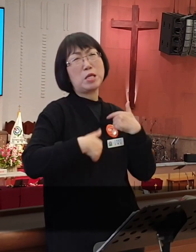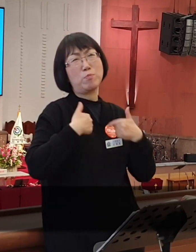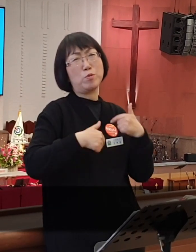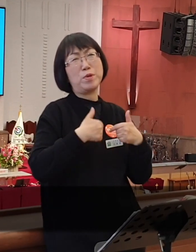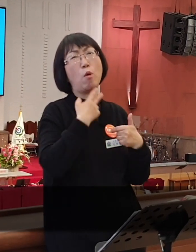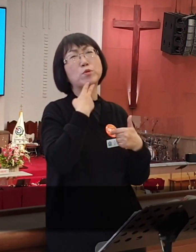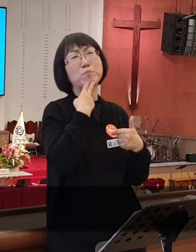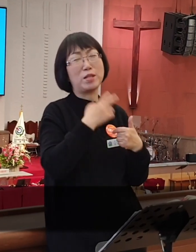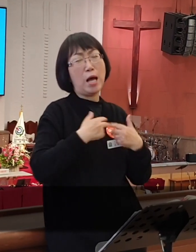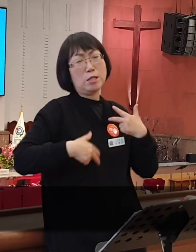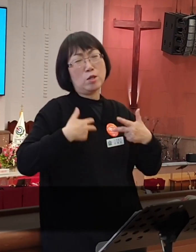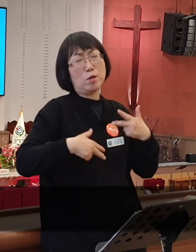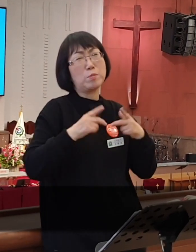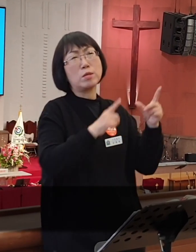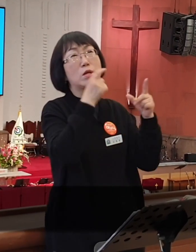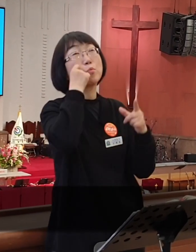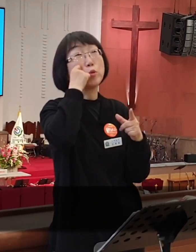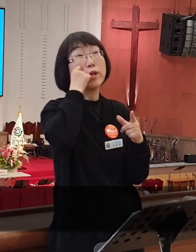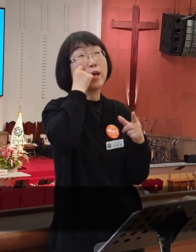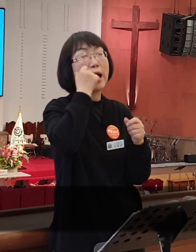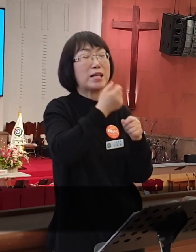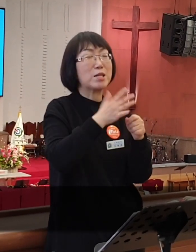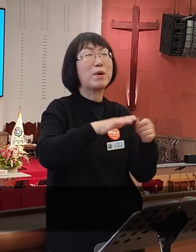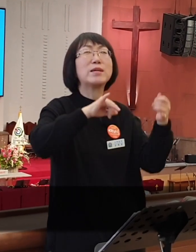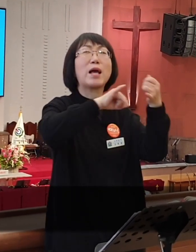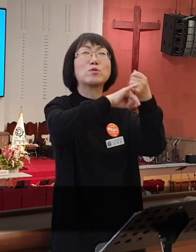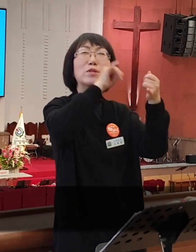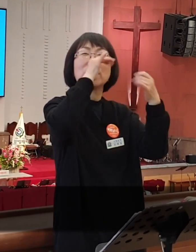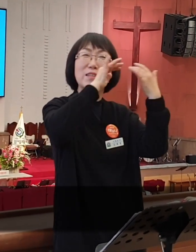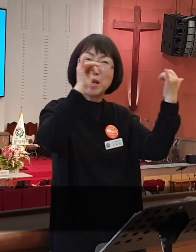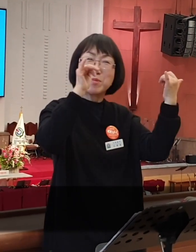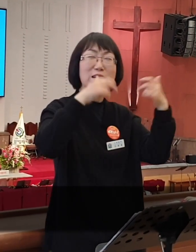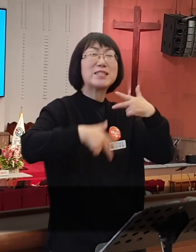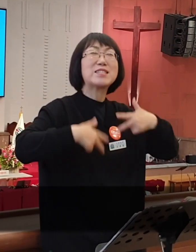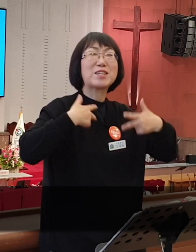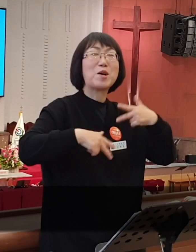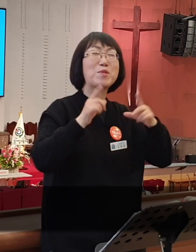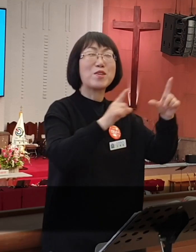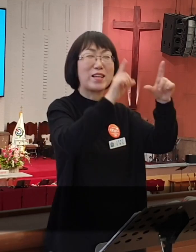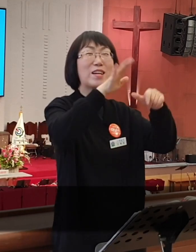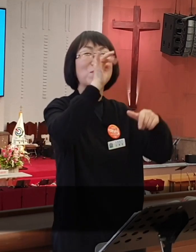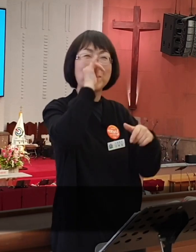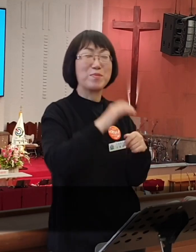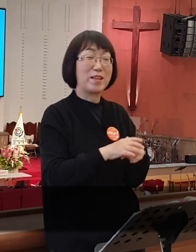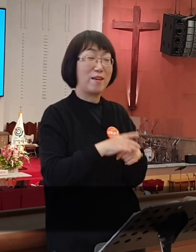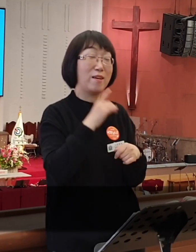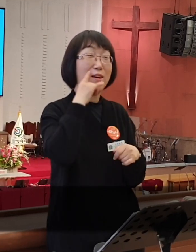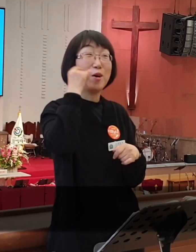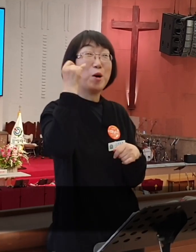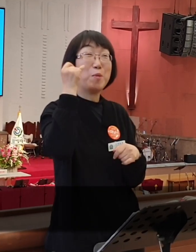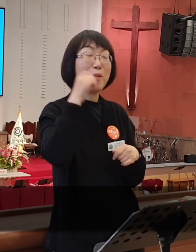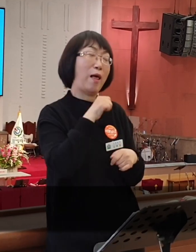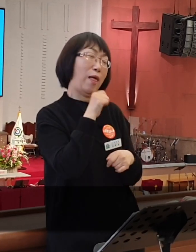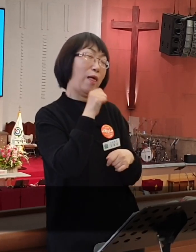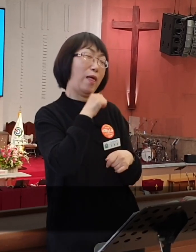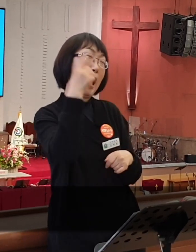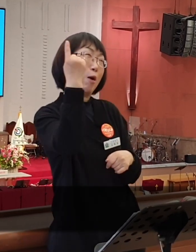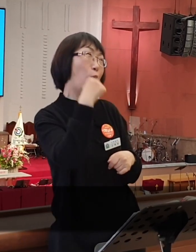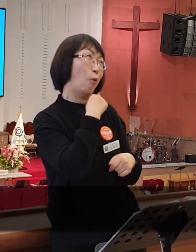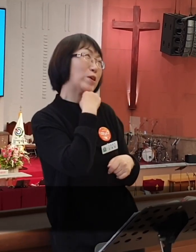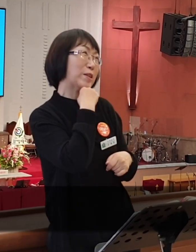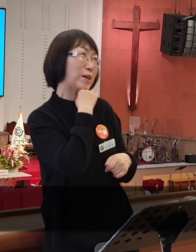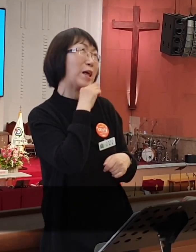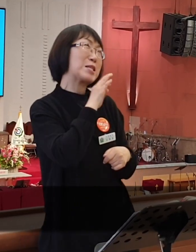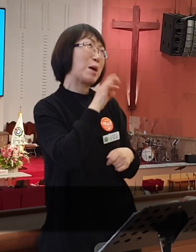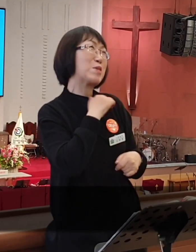살아가지 못합니다. 즐거움으로 살지 못합니다. 하지만 약속이 있는 사람들은 즐거움으로 살아요. 엄마가 이제 브라보콘을 갖고 올 거예요. 그러니